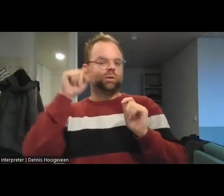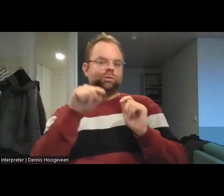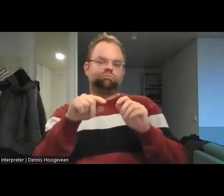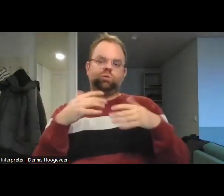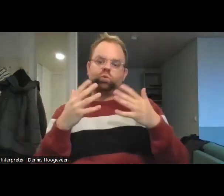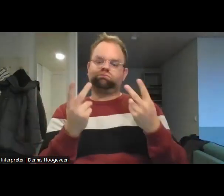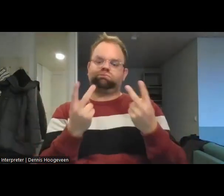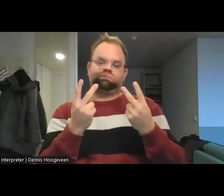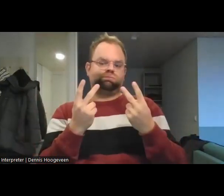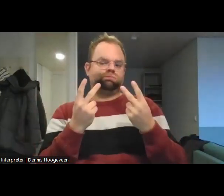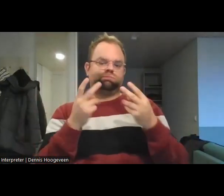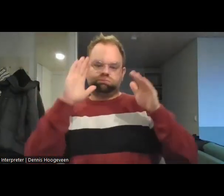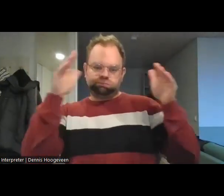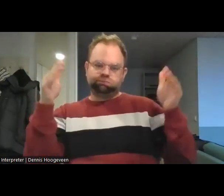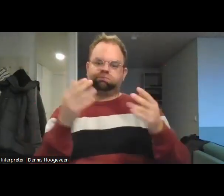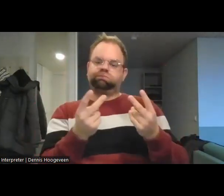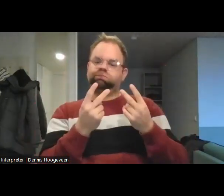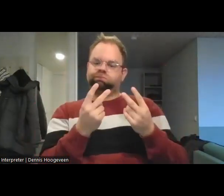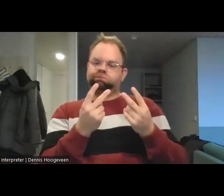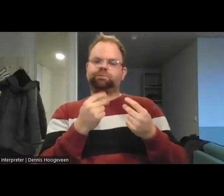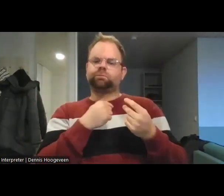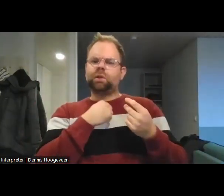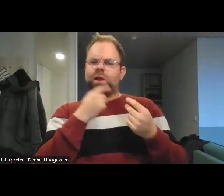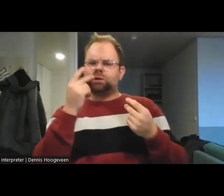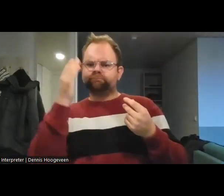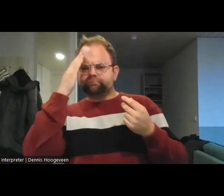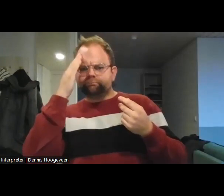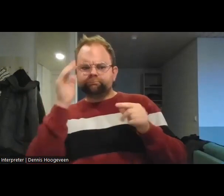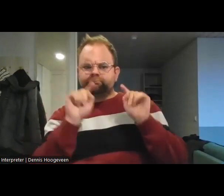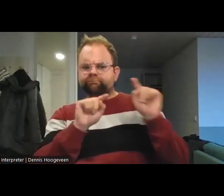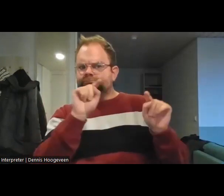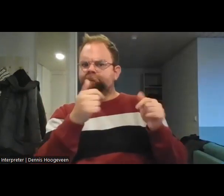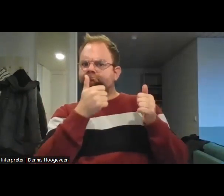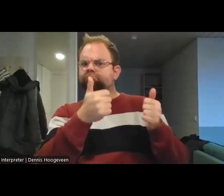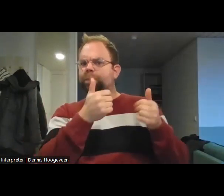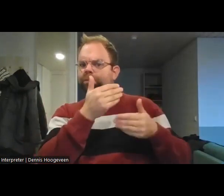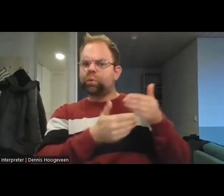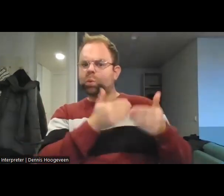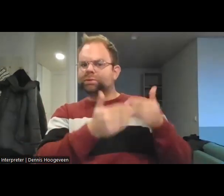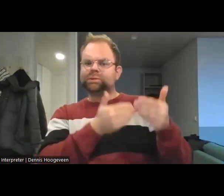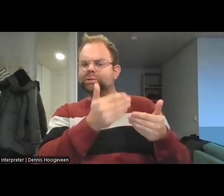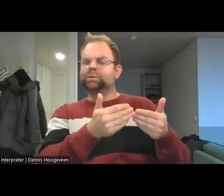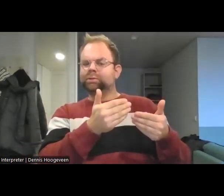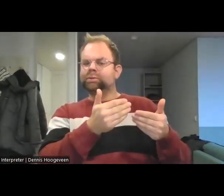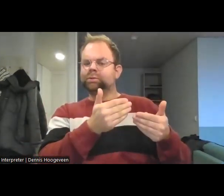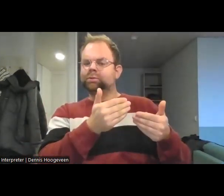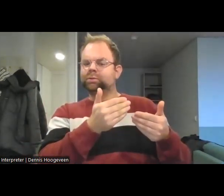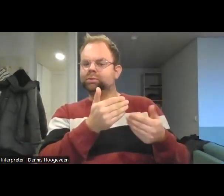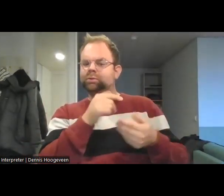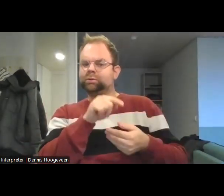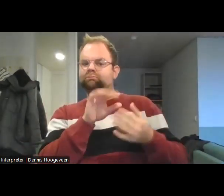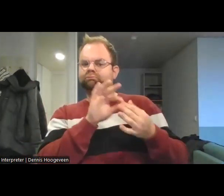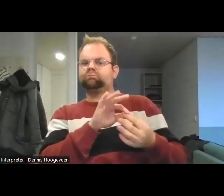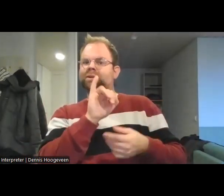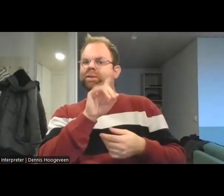J'ai appris qu'il y a eu des progrès dans ce domaine, mais je pense que c'est toujours un